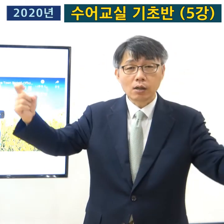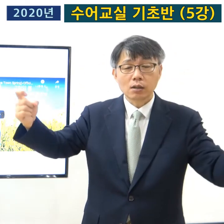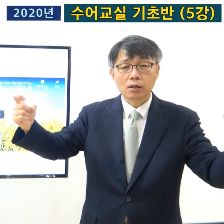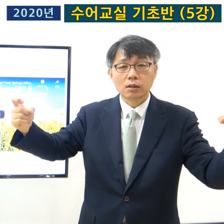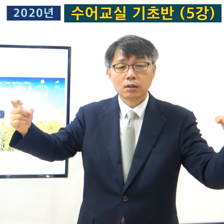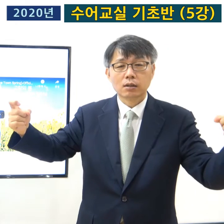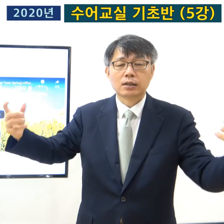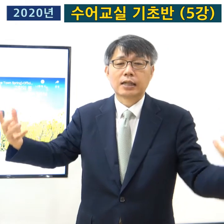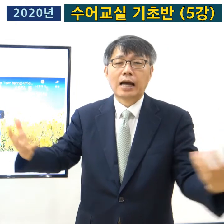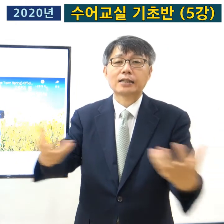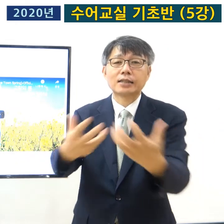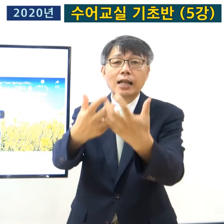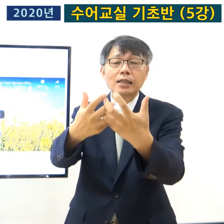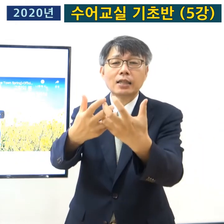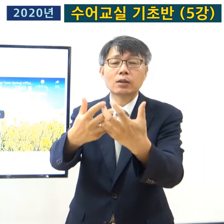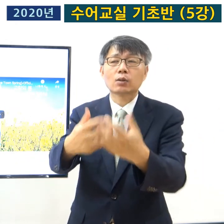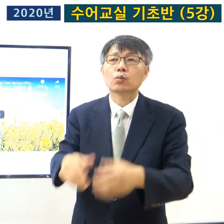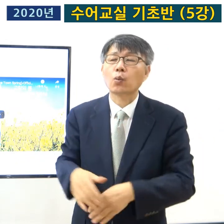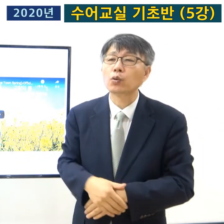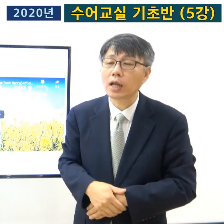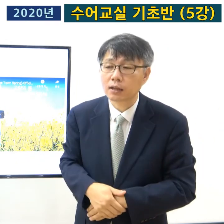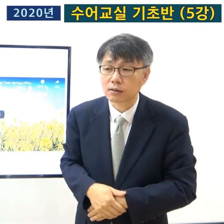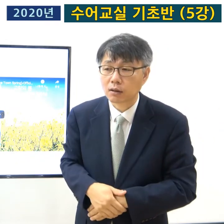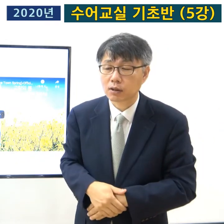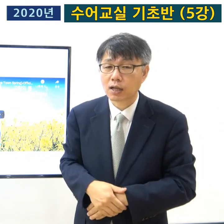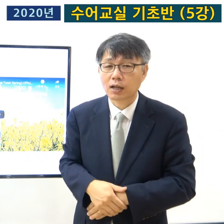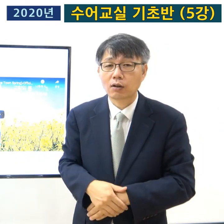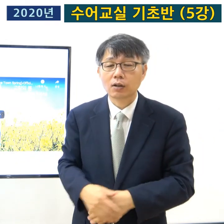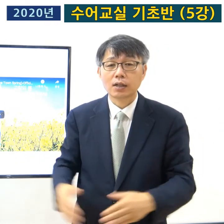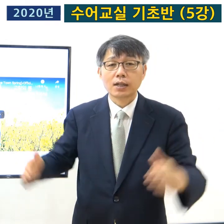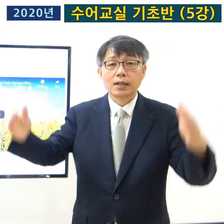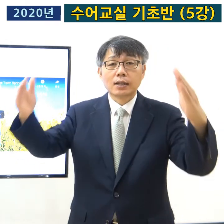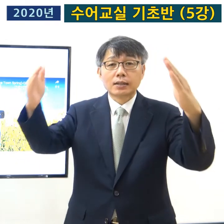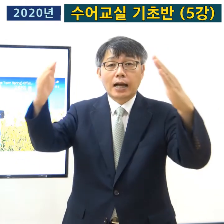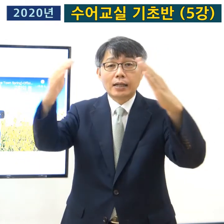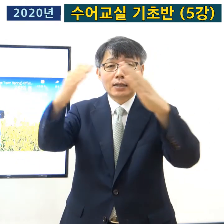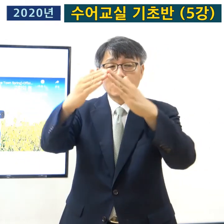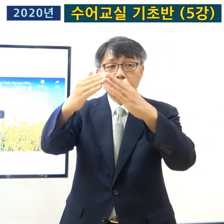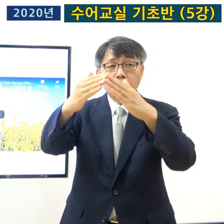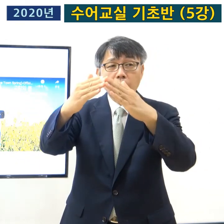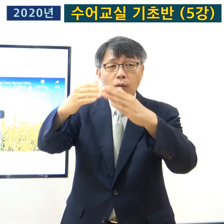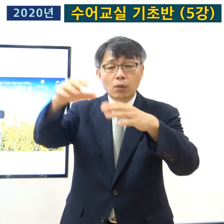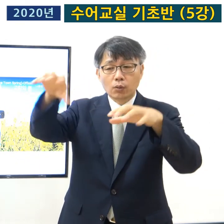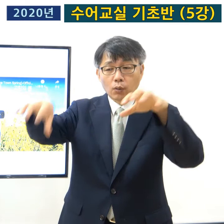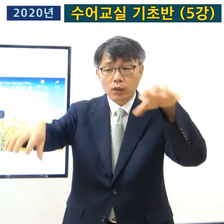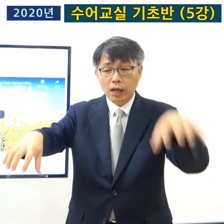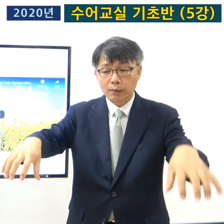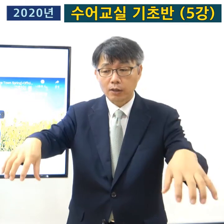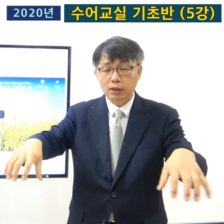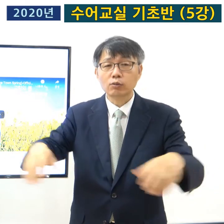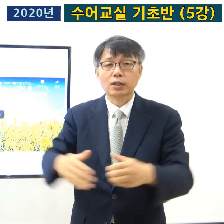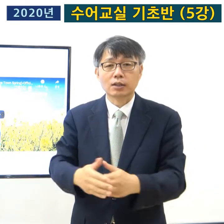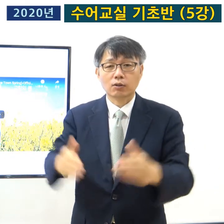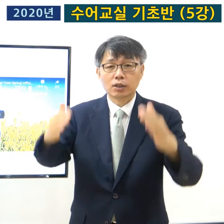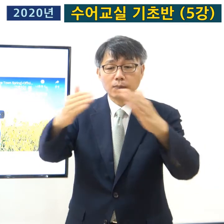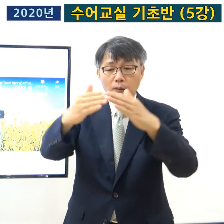대궐 가득 찬 동네는 어떻게 할까요? 자, 집하고 요렇게 하면 이웃이라고 했죠. 집하고